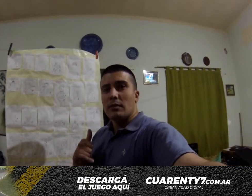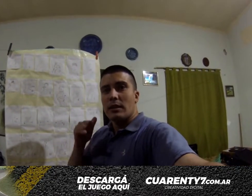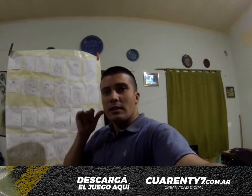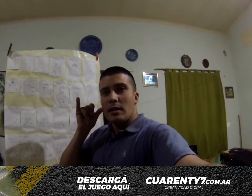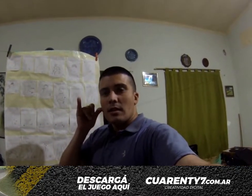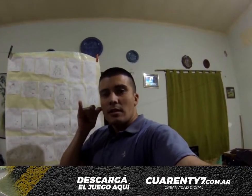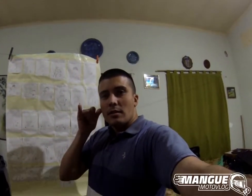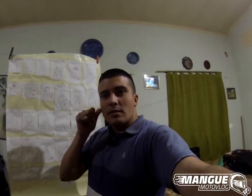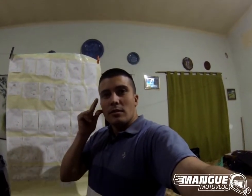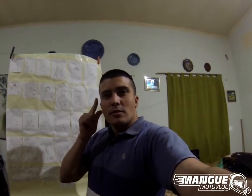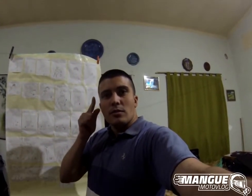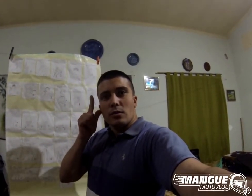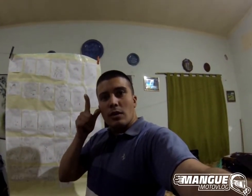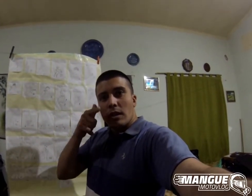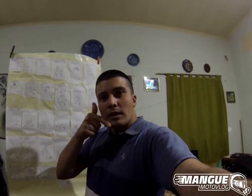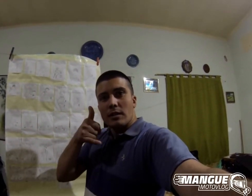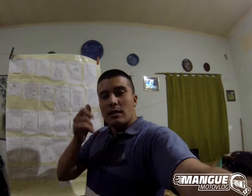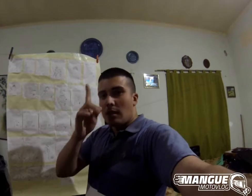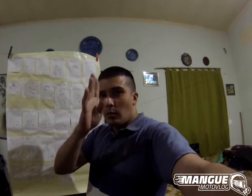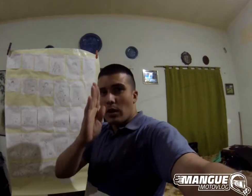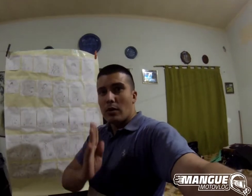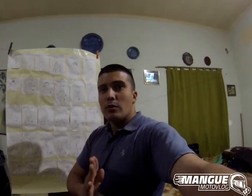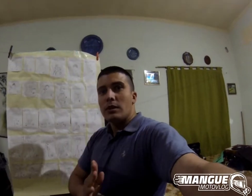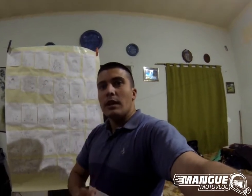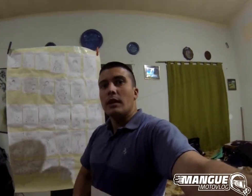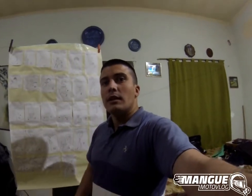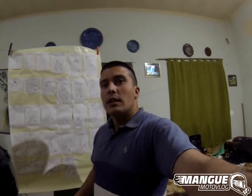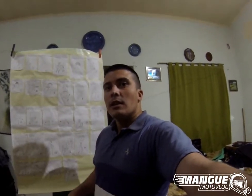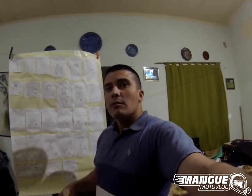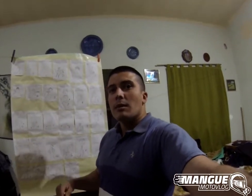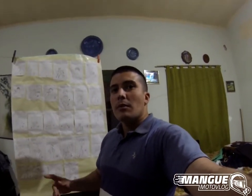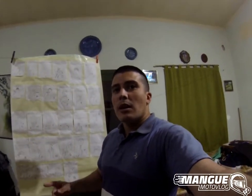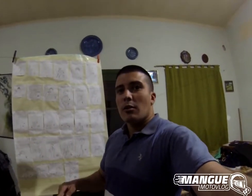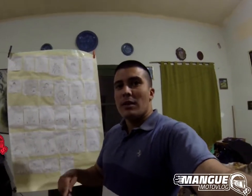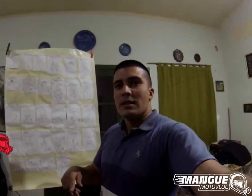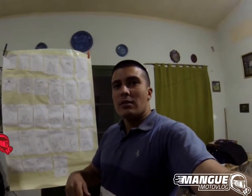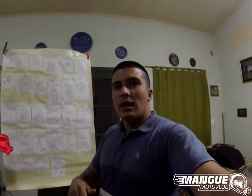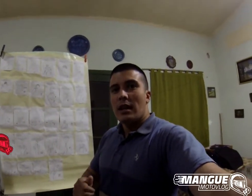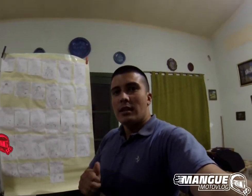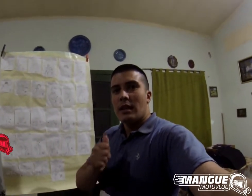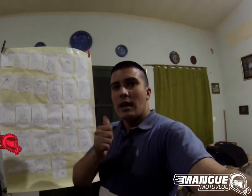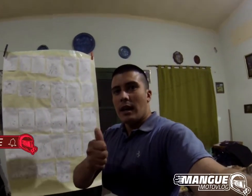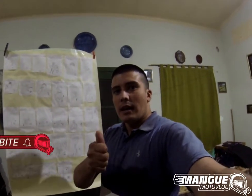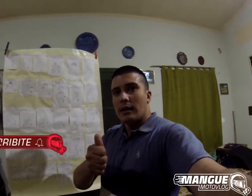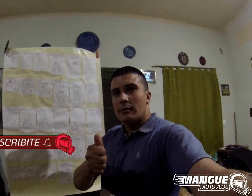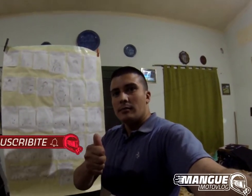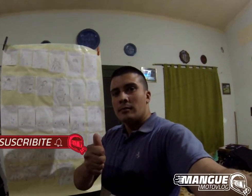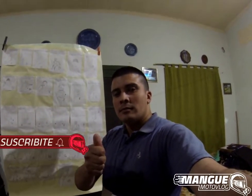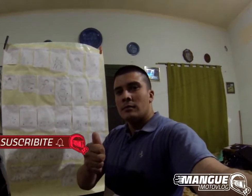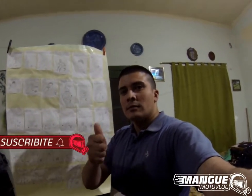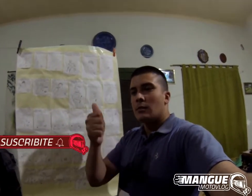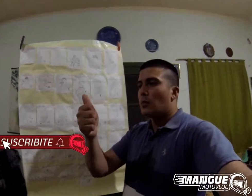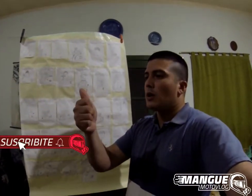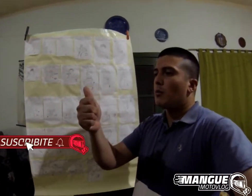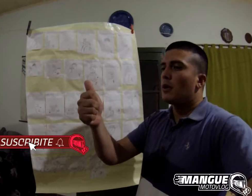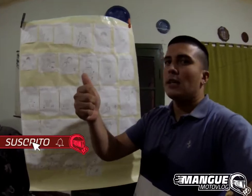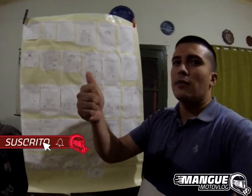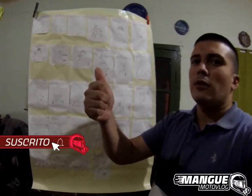personas sordas hipoacúsicas, vamos a comenzar con la letra A. Ponemos de esta